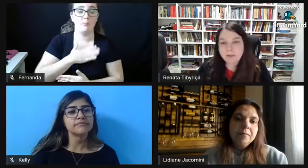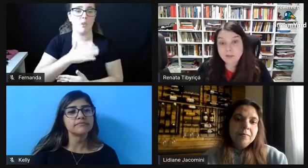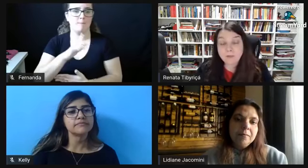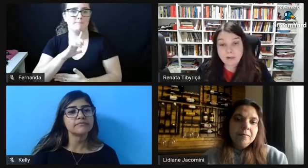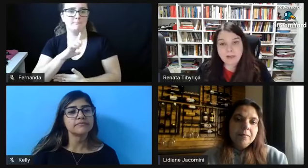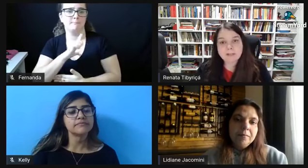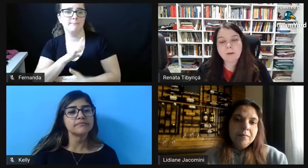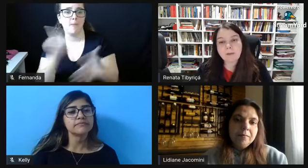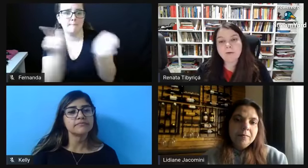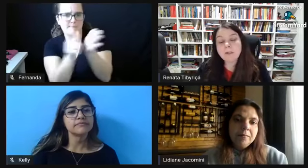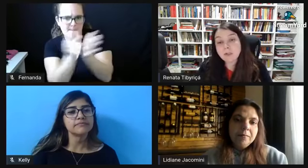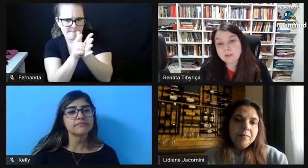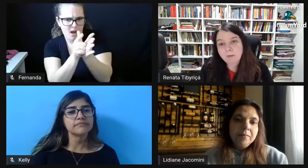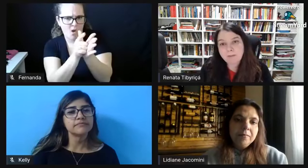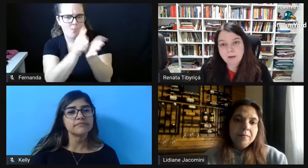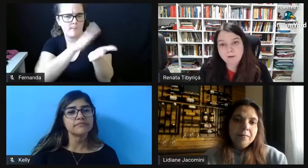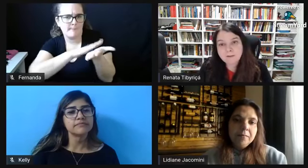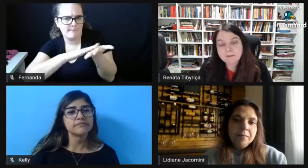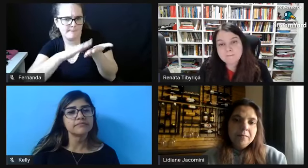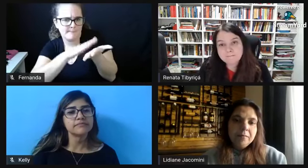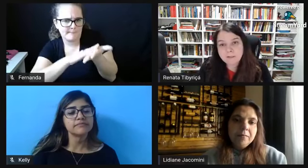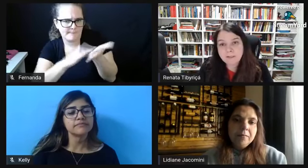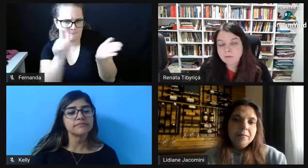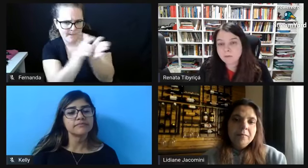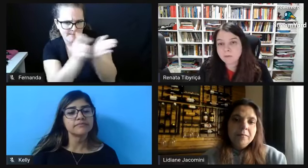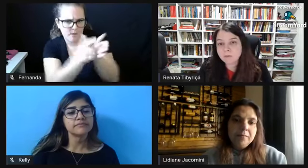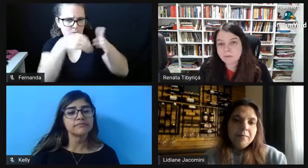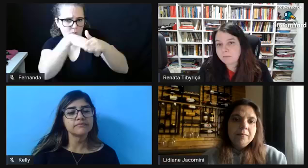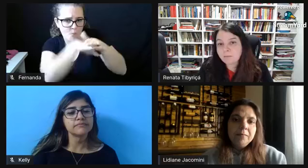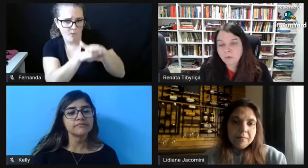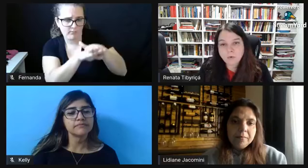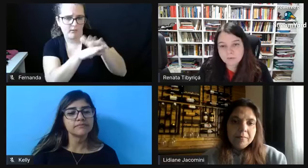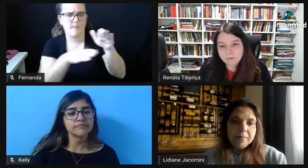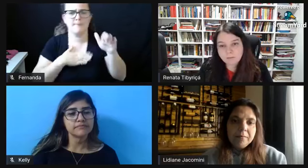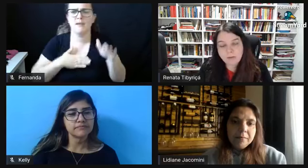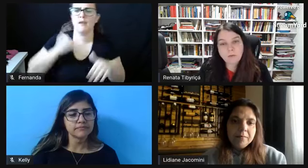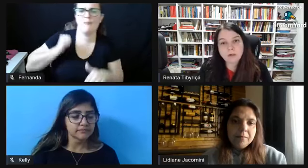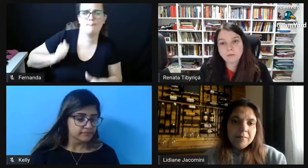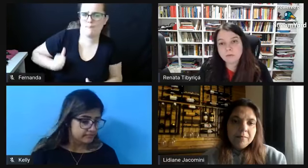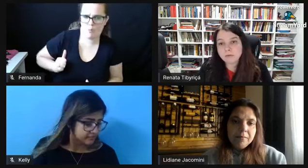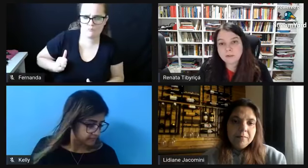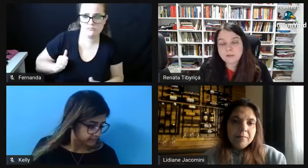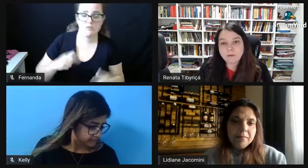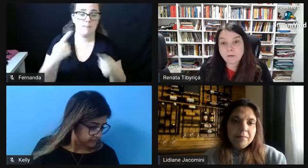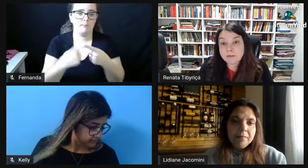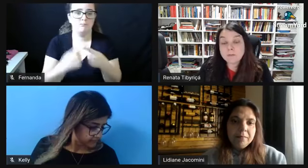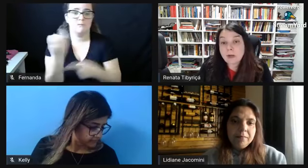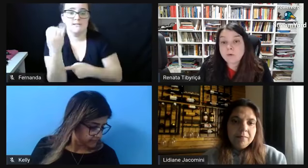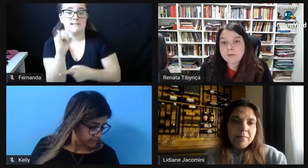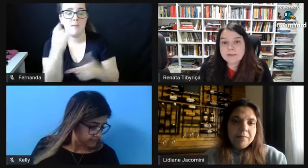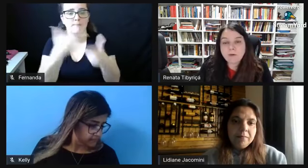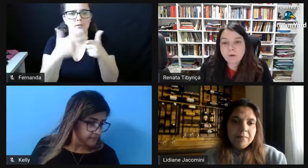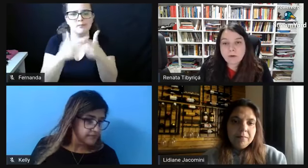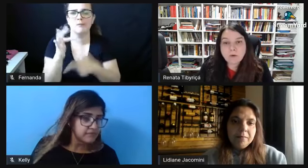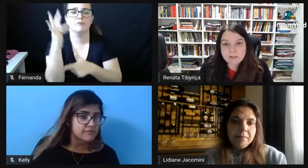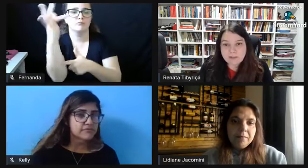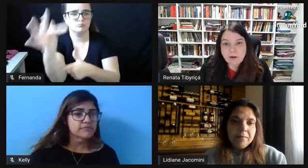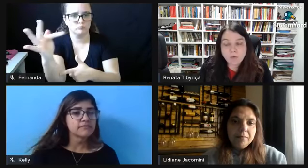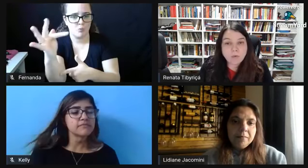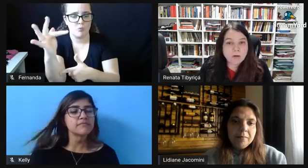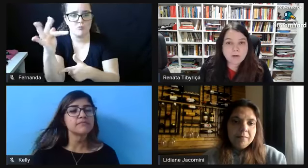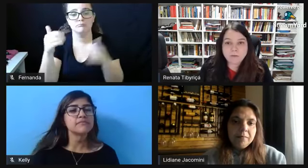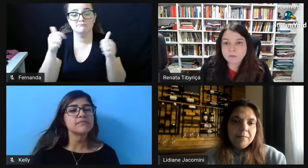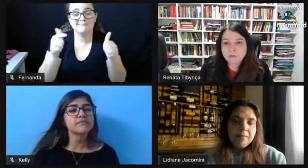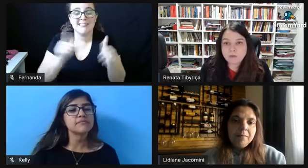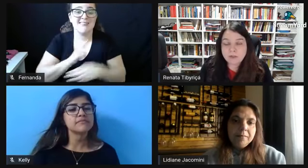levar comigo, plastificar esse papel e deixar esse papel dentro da minha bolsa, para quando se me acontecer qualquer coisa